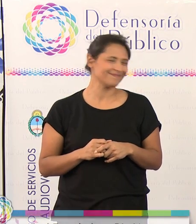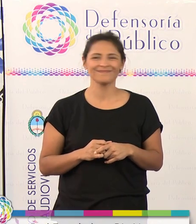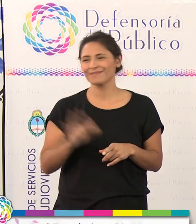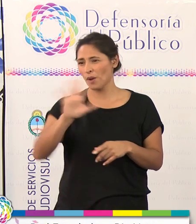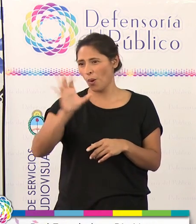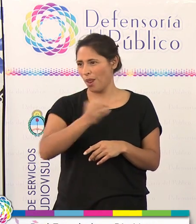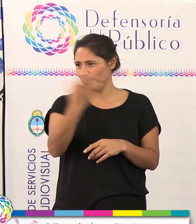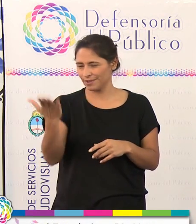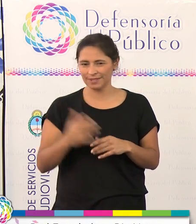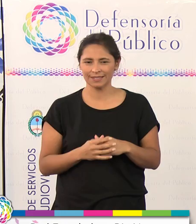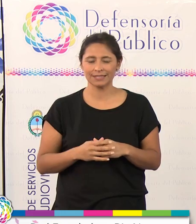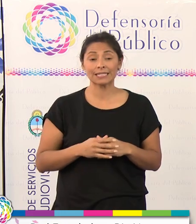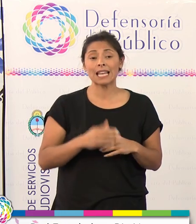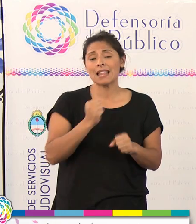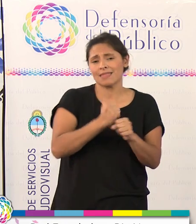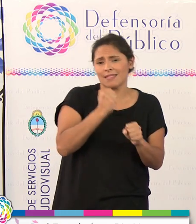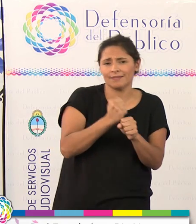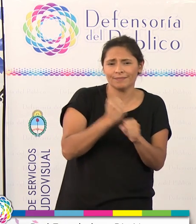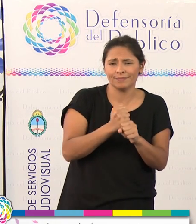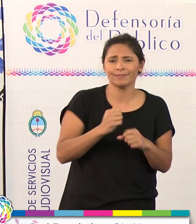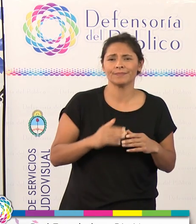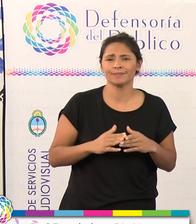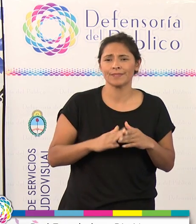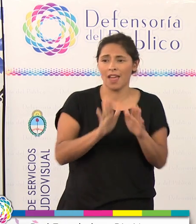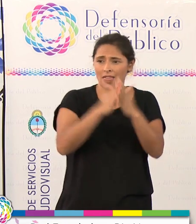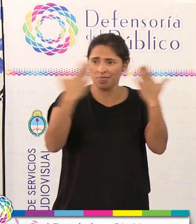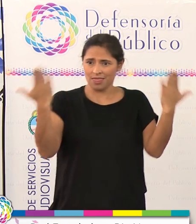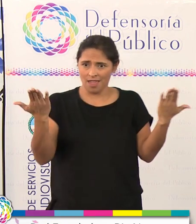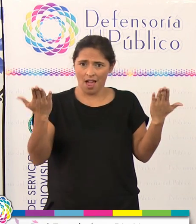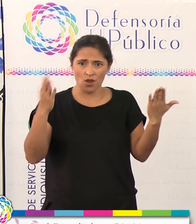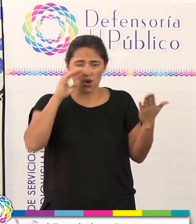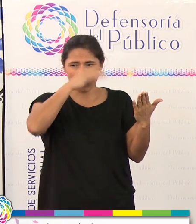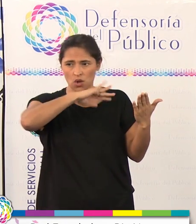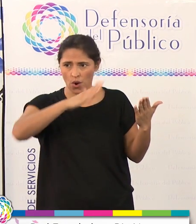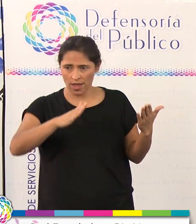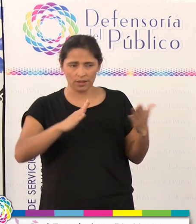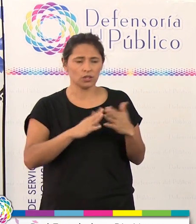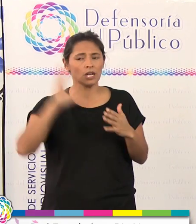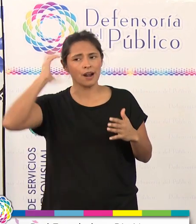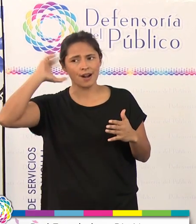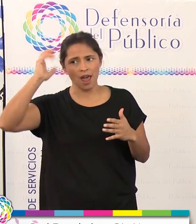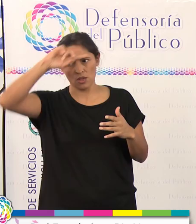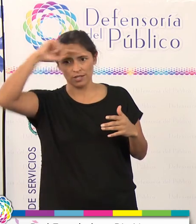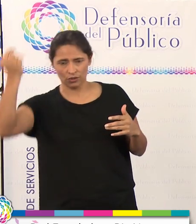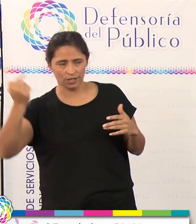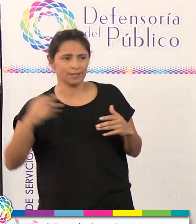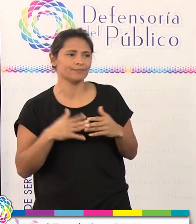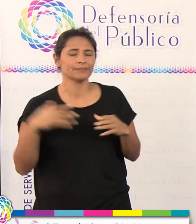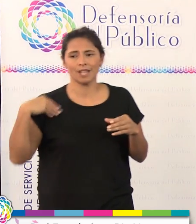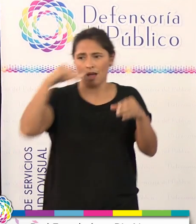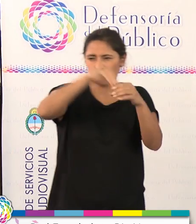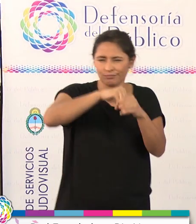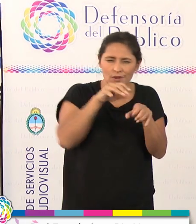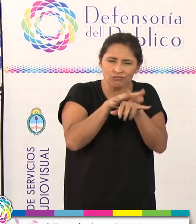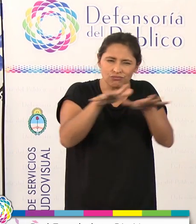Bueno, buen día. Yo trabajo en el diario Río Negro y en Radio Nacional e integro la red Enredados, que es una